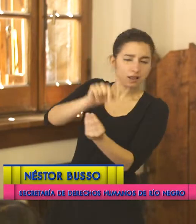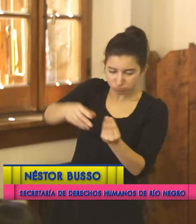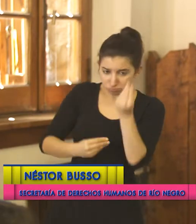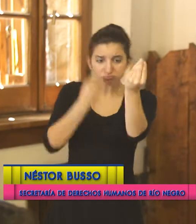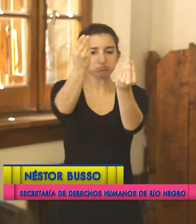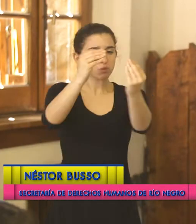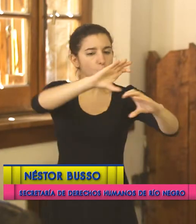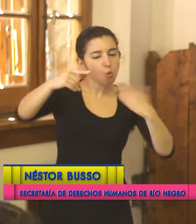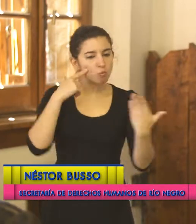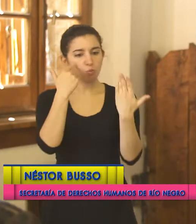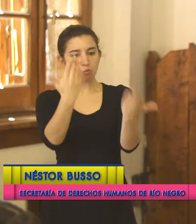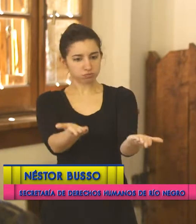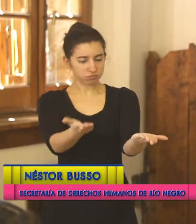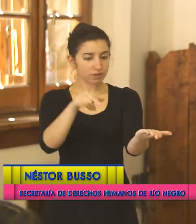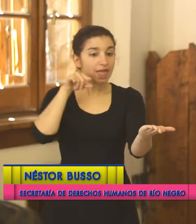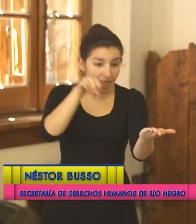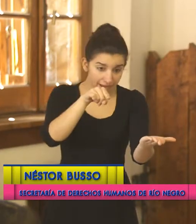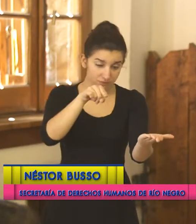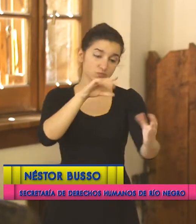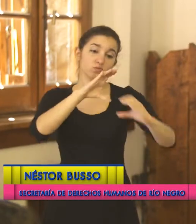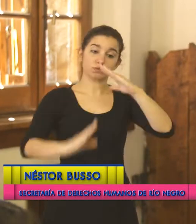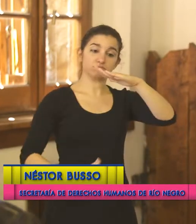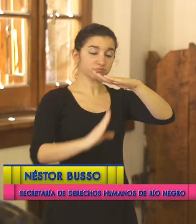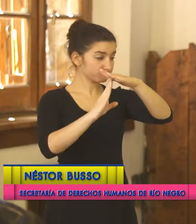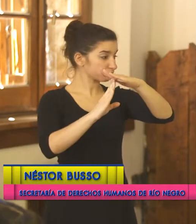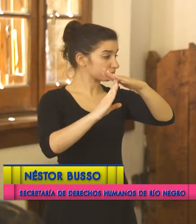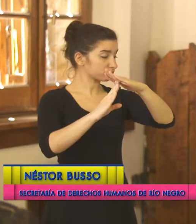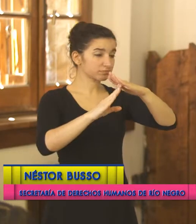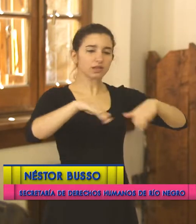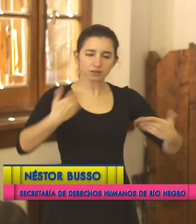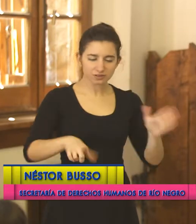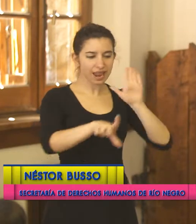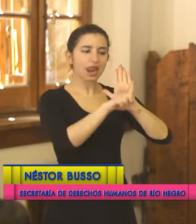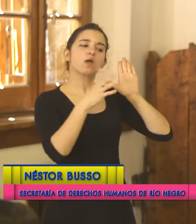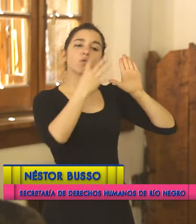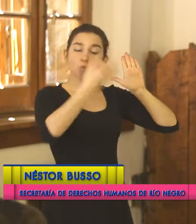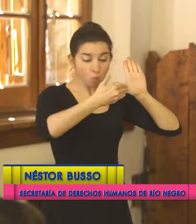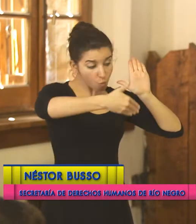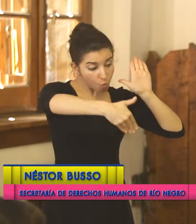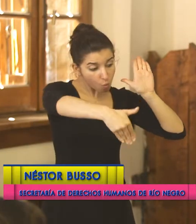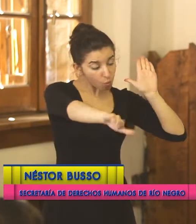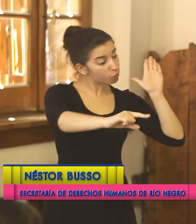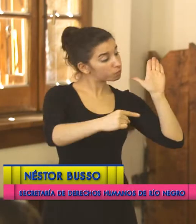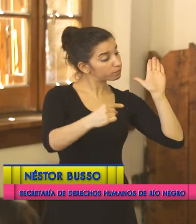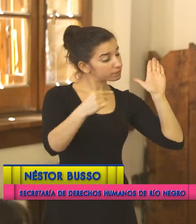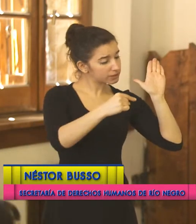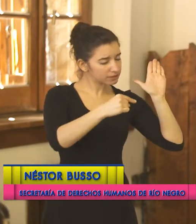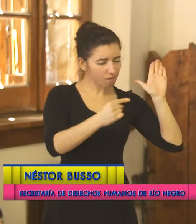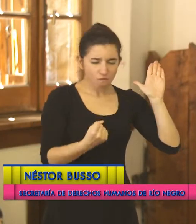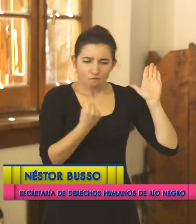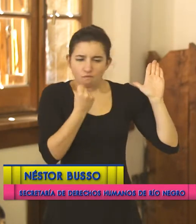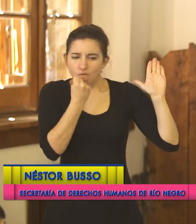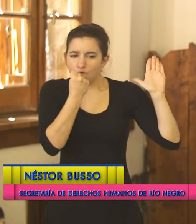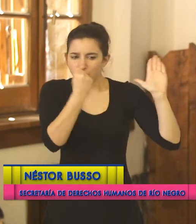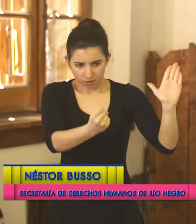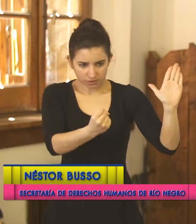E invisibilizados eso significa que en la aplicación de la ley se promueva con más fuerza